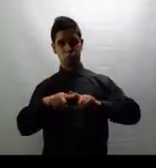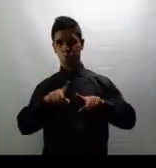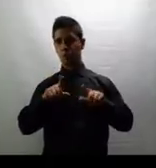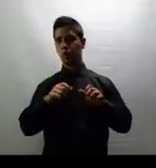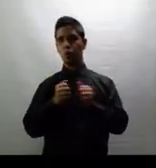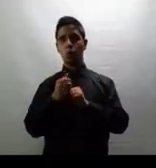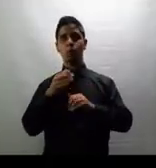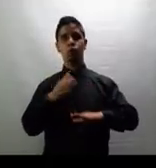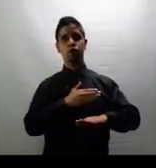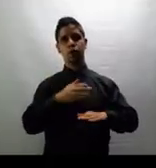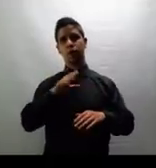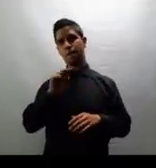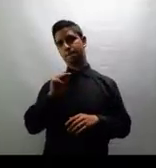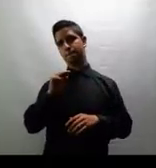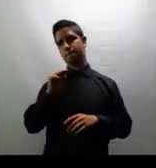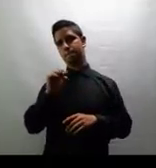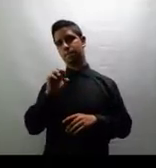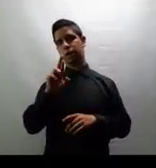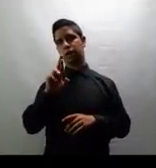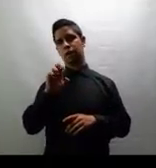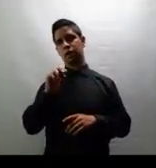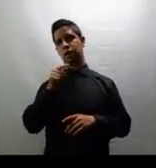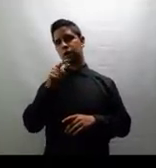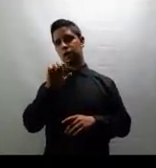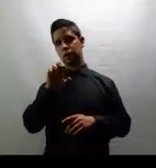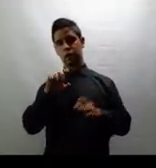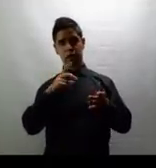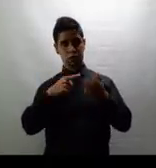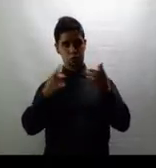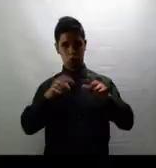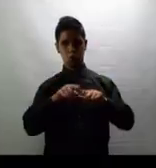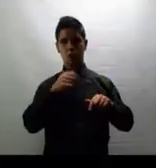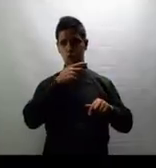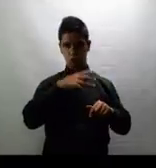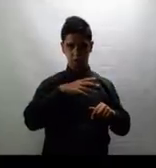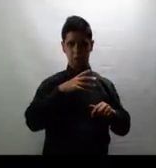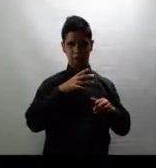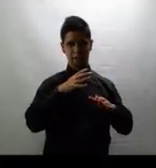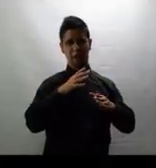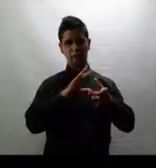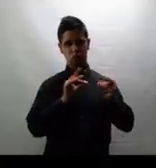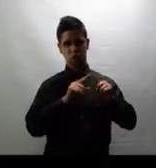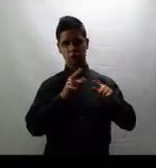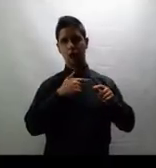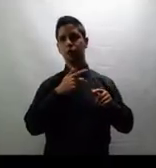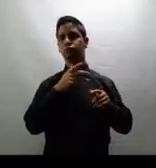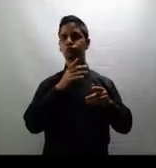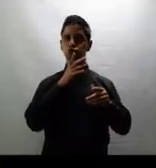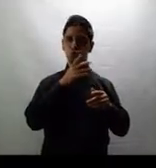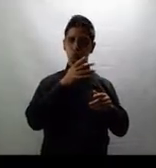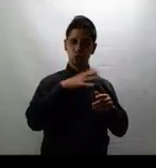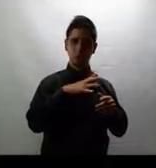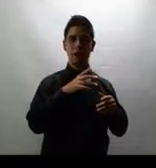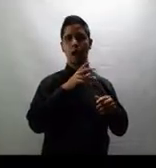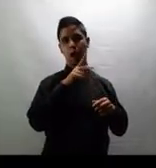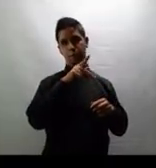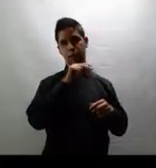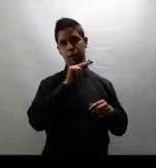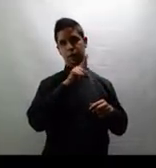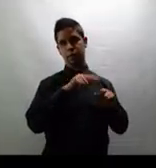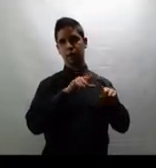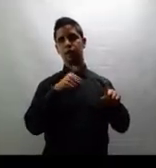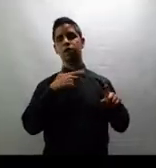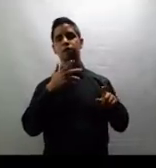es que ya era la muchacha era pnp y conoció a un popular se enamoraron y cuando bueno pues tenía la